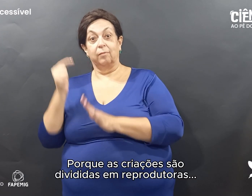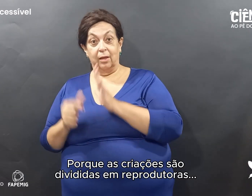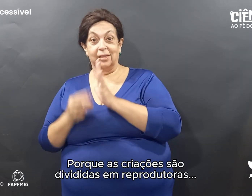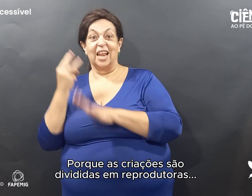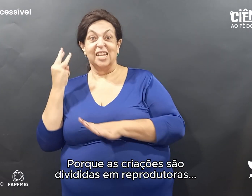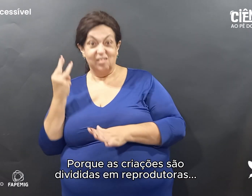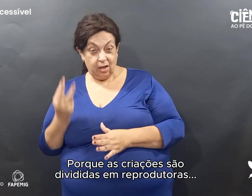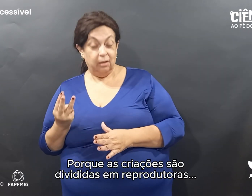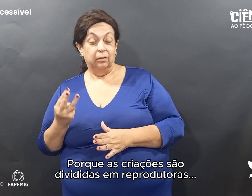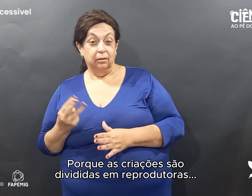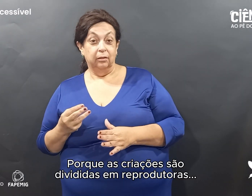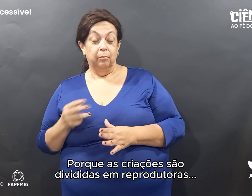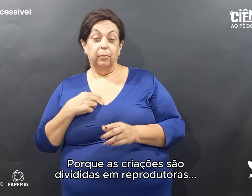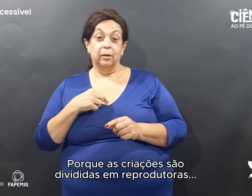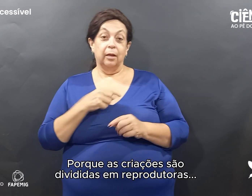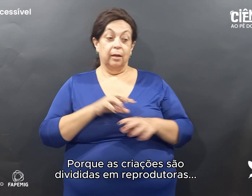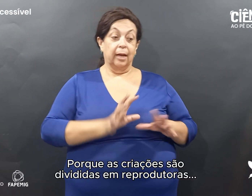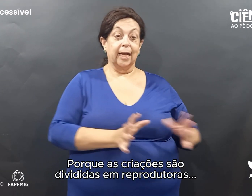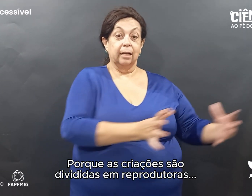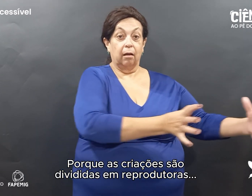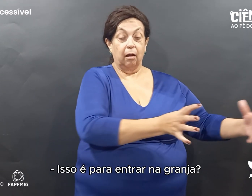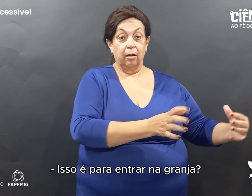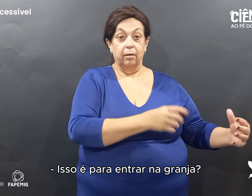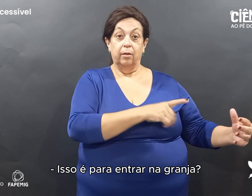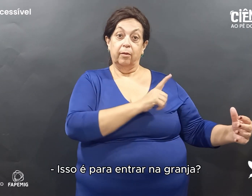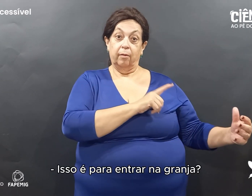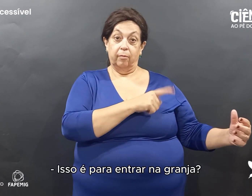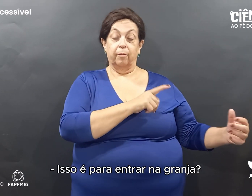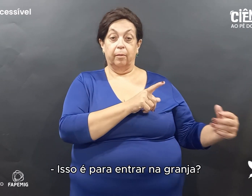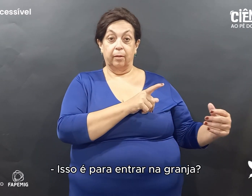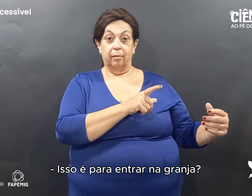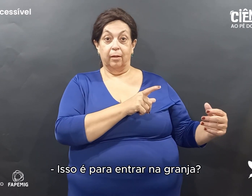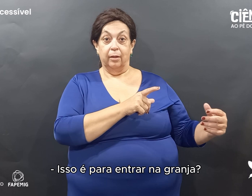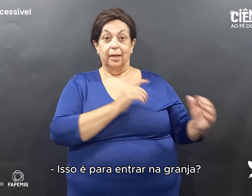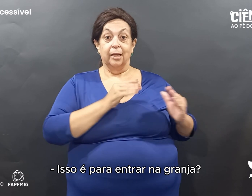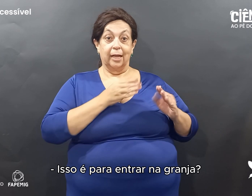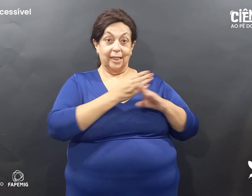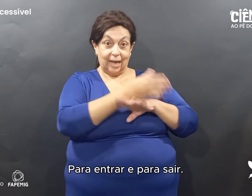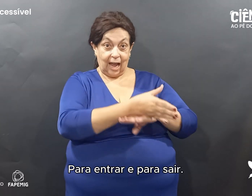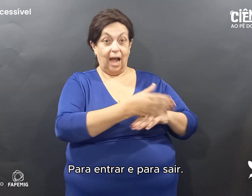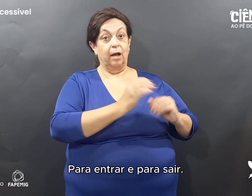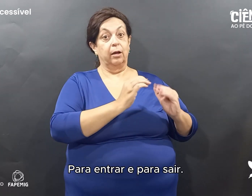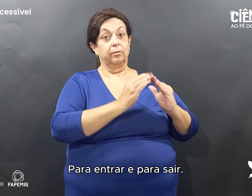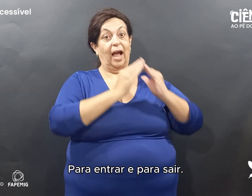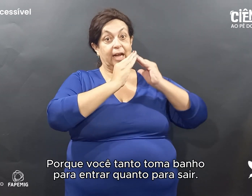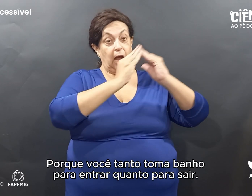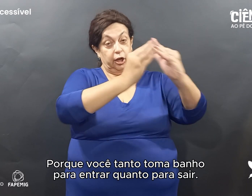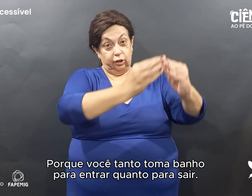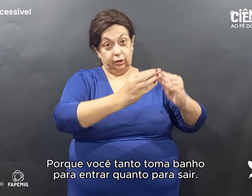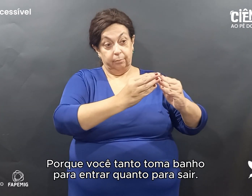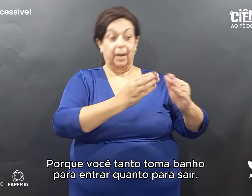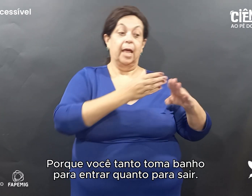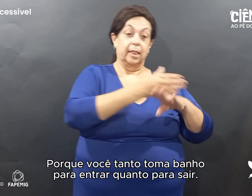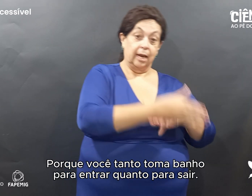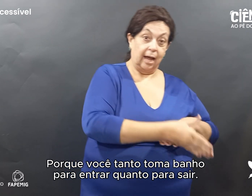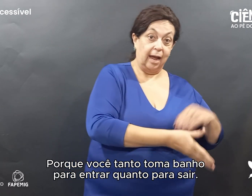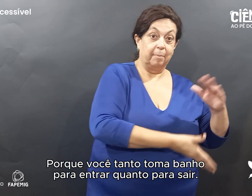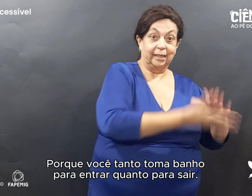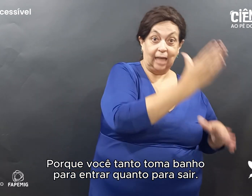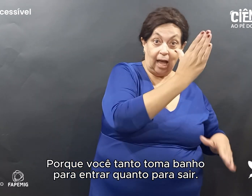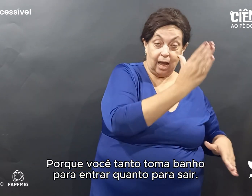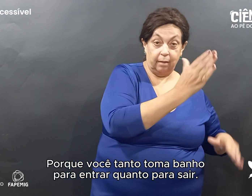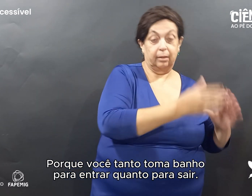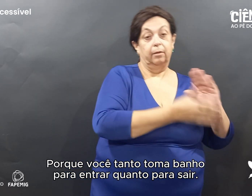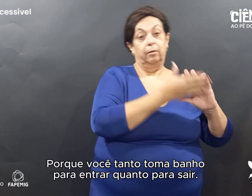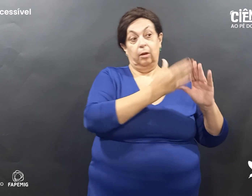criação, porque as criações elas são divididas em reprodutores. Isso para entrar na granja. Para entrar e para sair, porque você tanto toma banho para